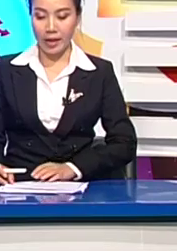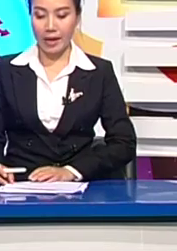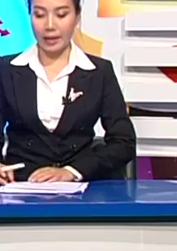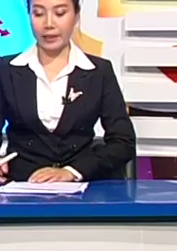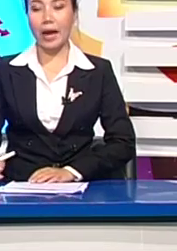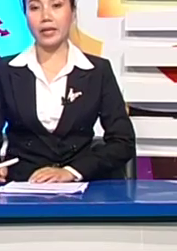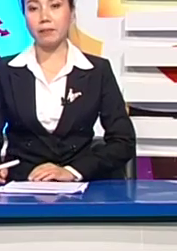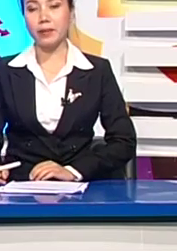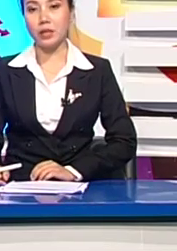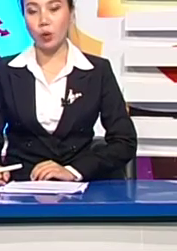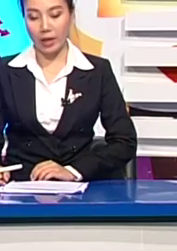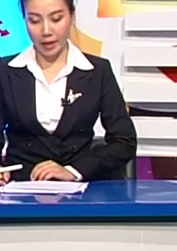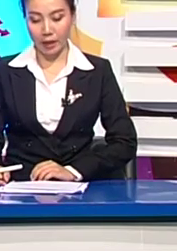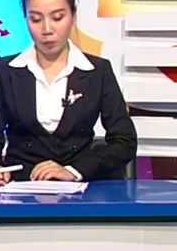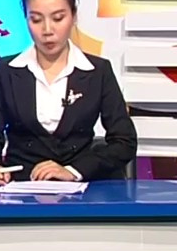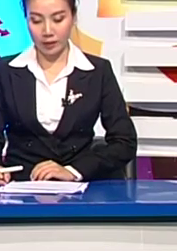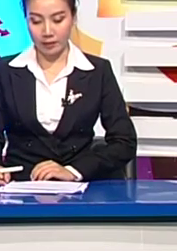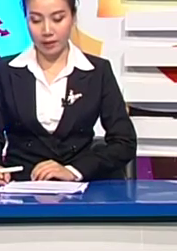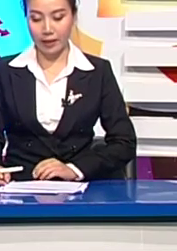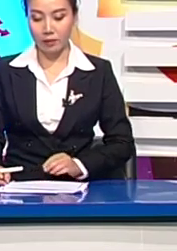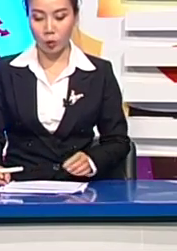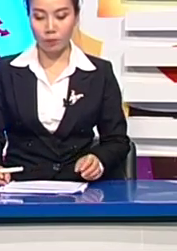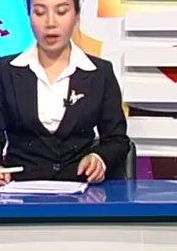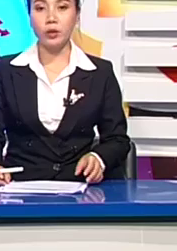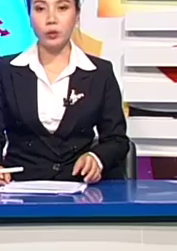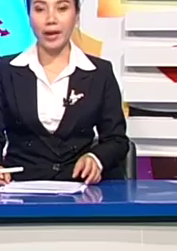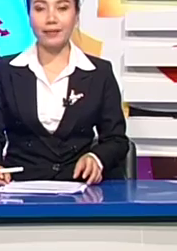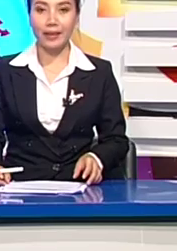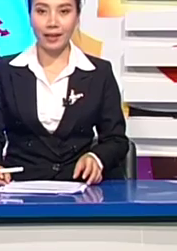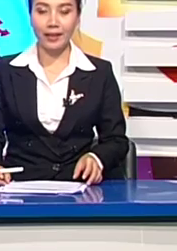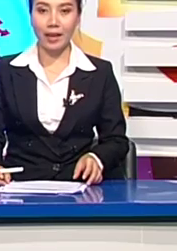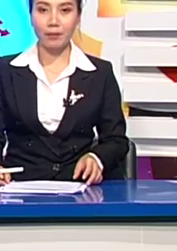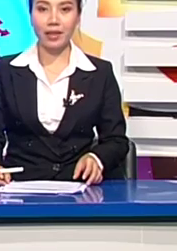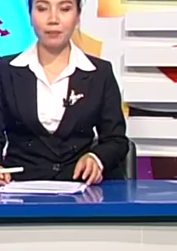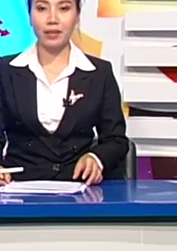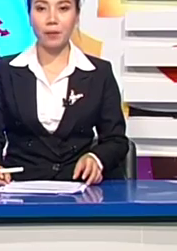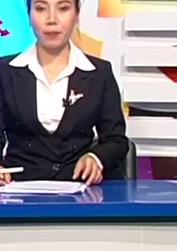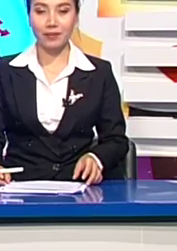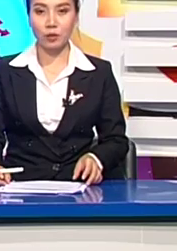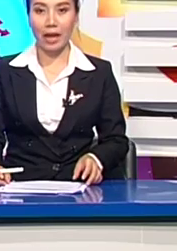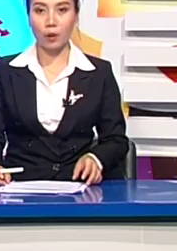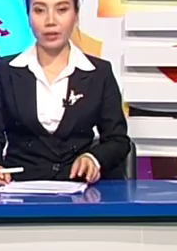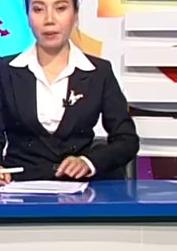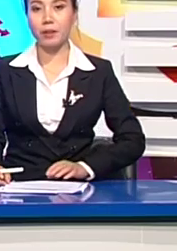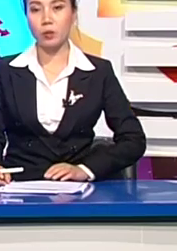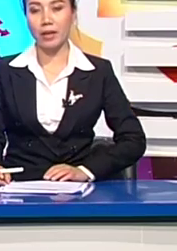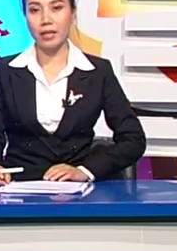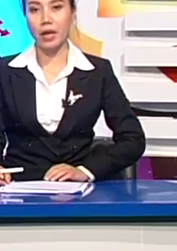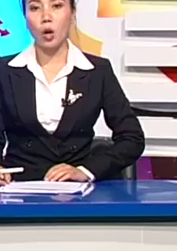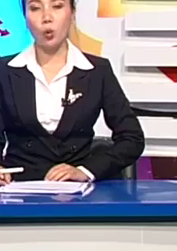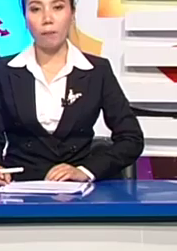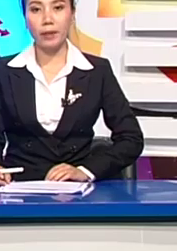นและเฮ็ดให้มีตัวเลขผู้ติดเชื้อสะสมอยู่ในสาธารณรัฐประชาธิปไตยประชาชนลาวในปัจ